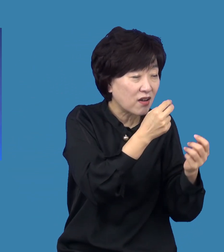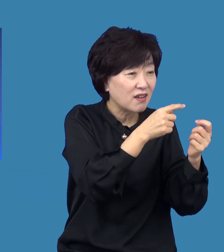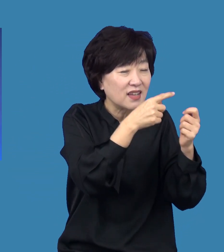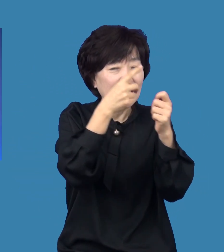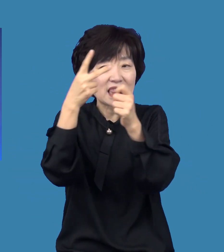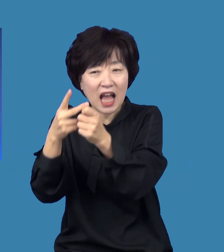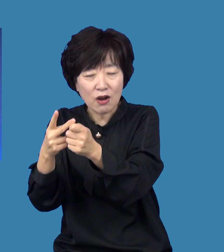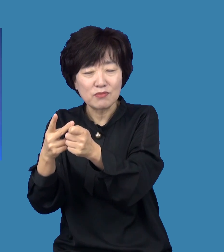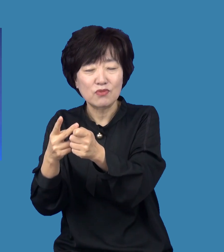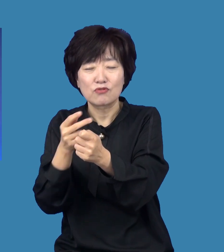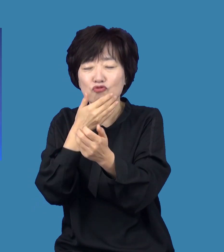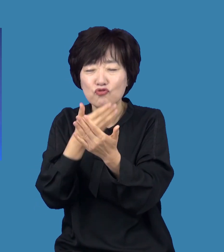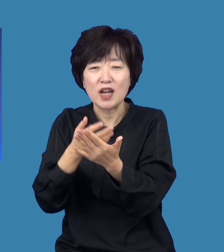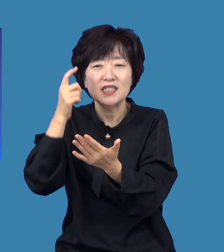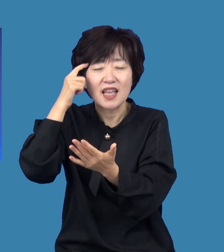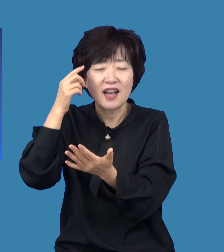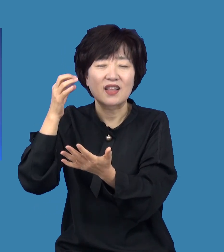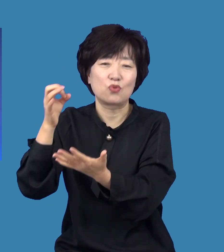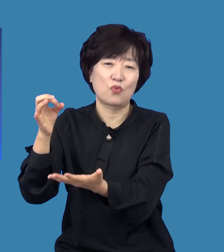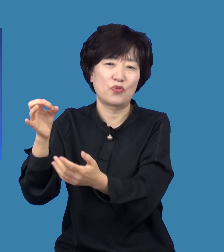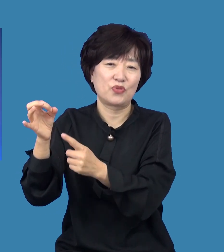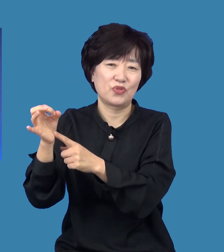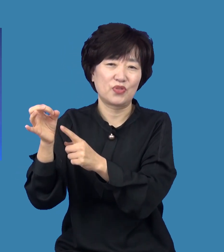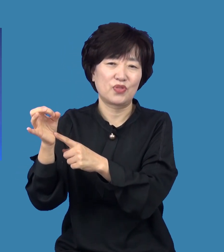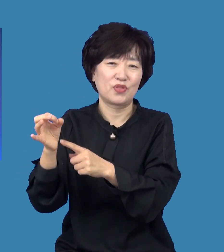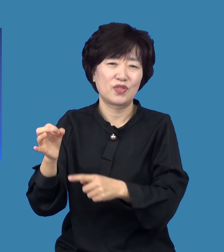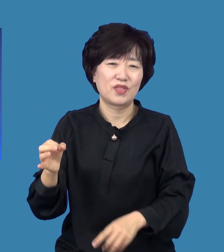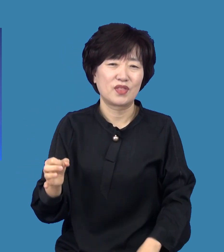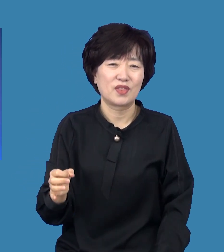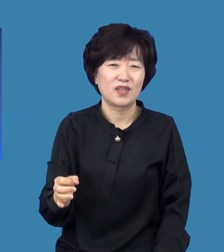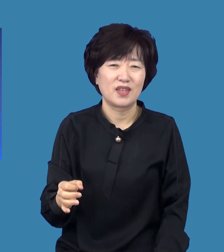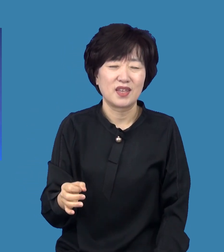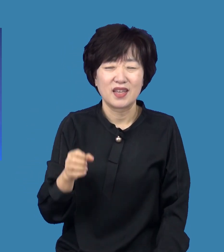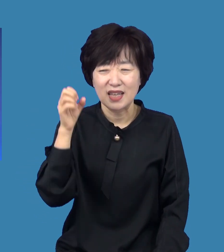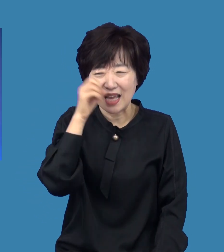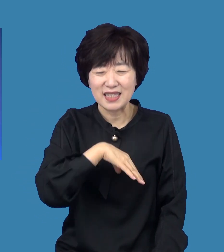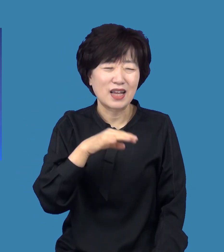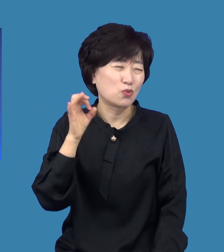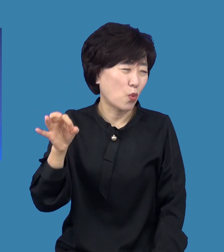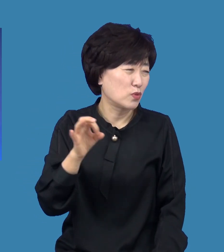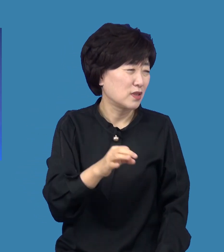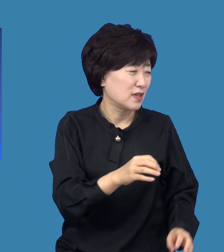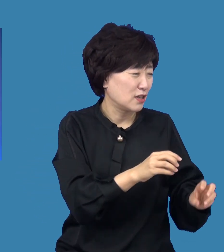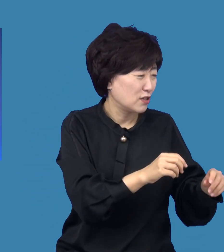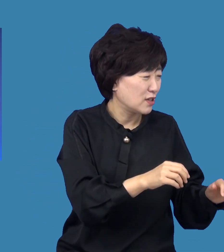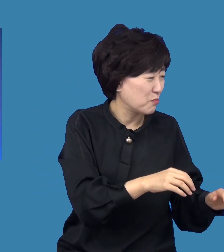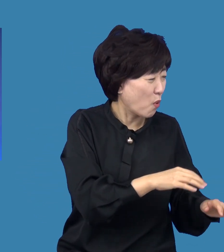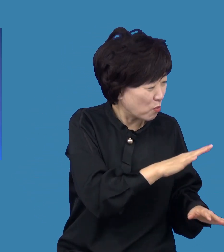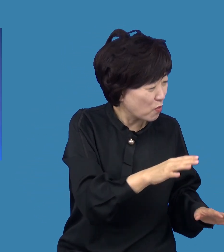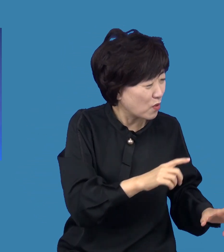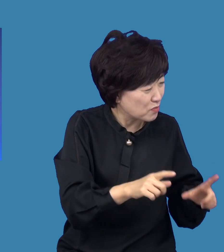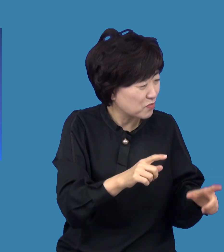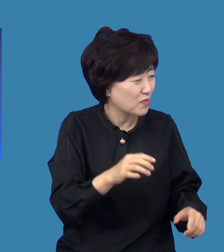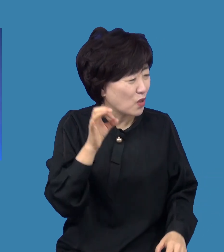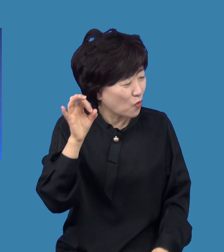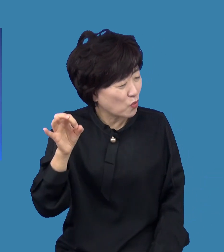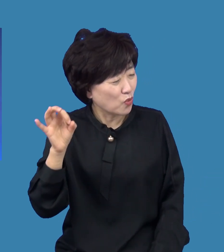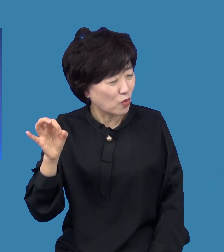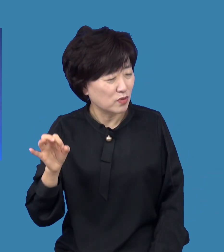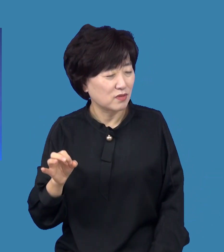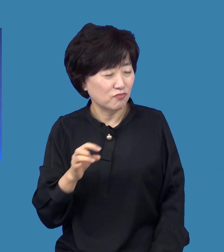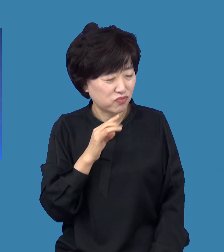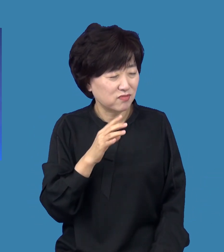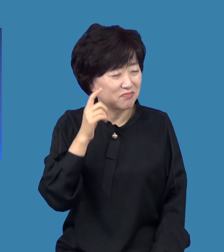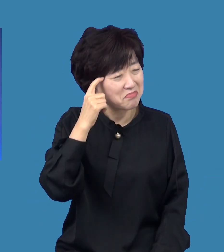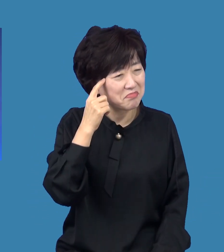그게 영적인 문제가 아니라면 그냥 돈 문제는 그냥 육에서 하는 문제고, 영적인 문제는 그것 이외에 다른 걸 다루는 거야. 이런다면